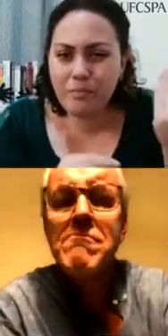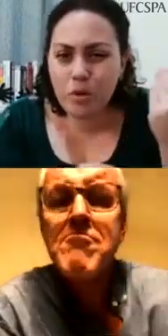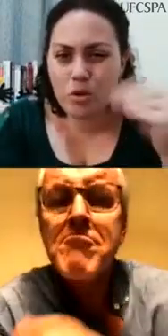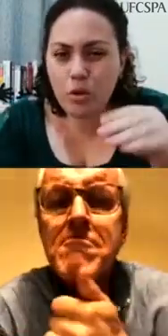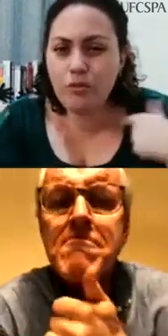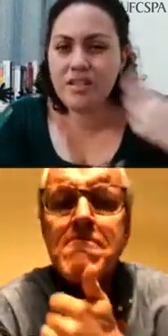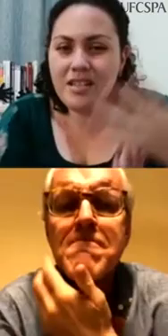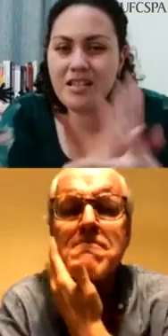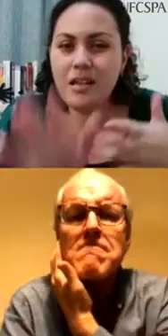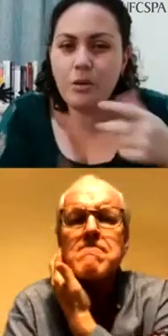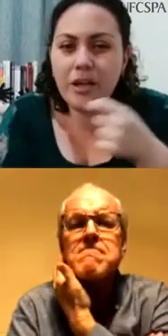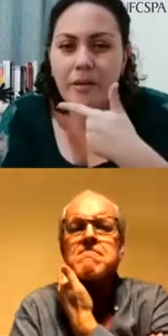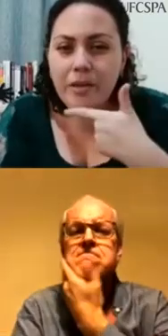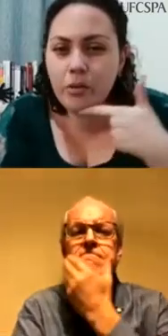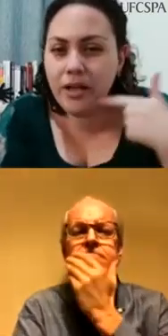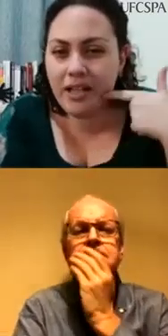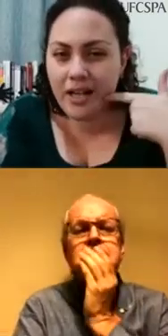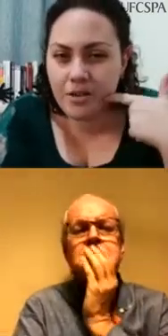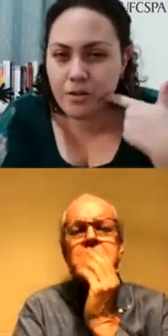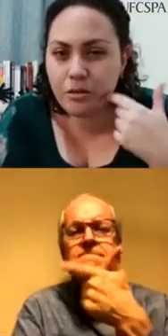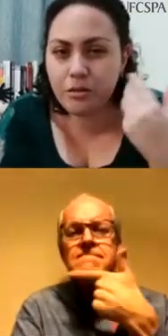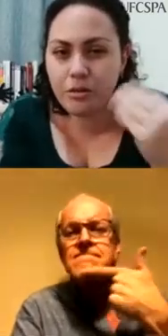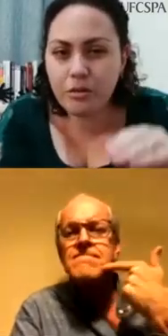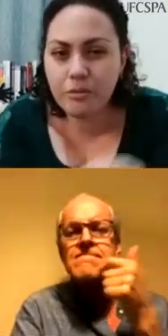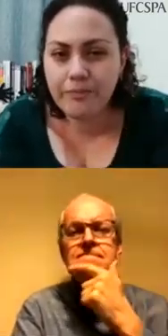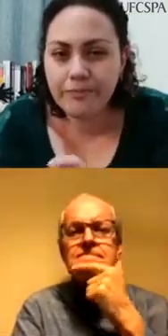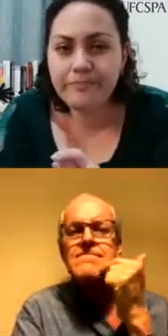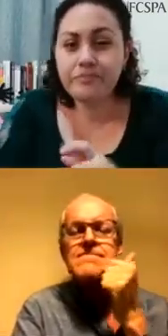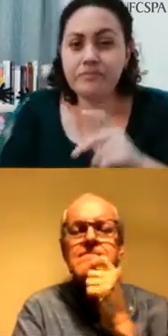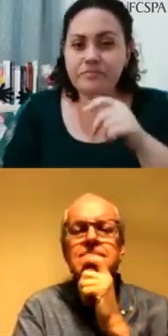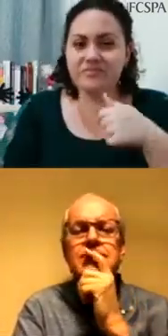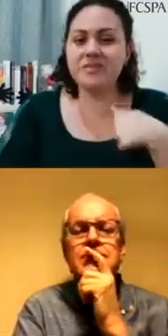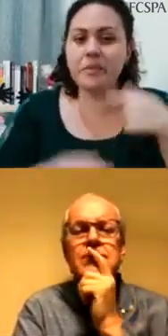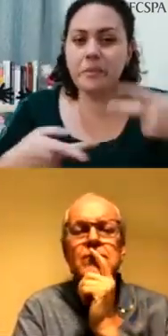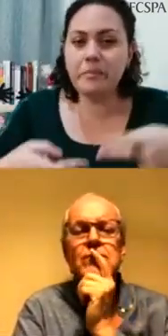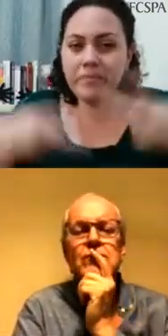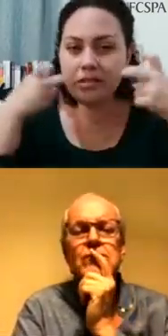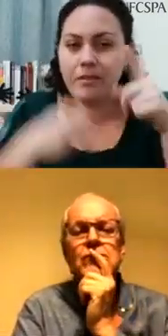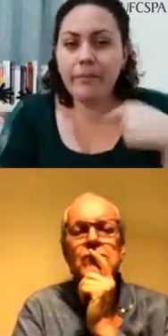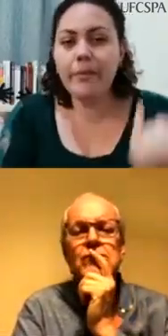A Emanuele postou, eu vou sinalizar o que a Emanuele Castro colocou.